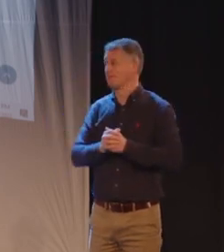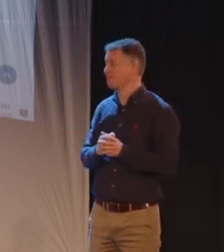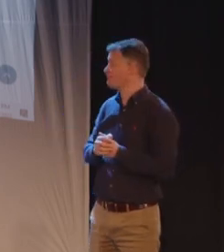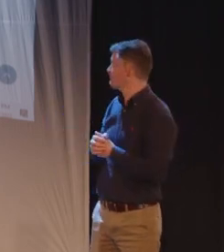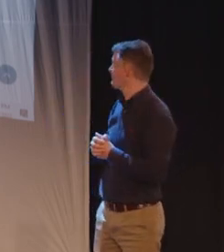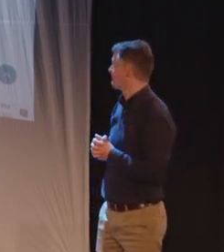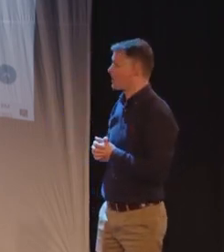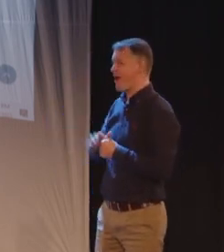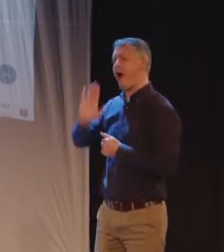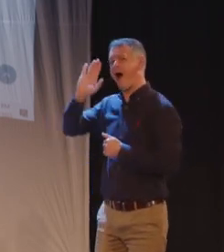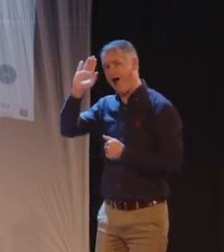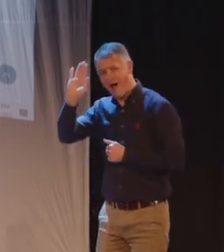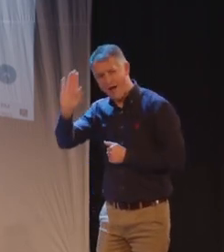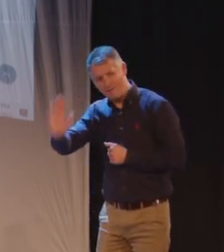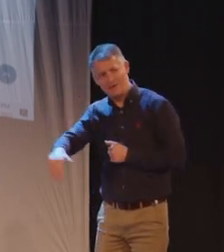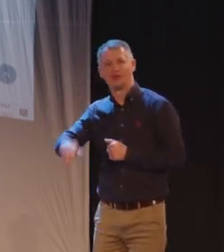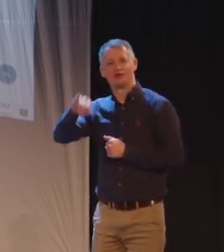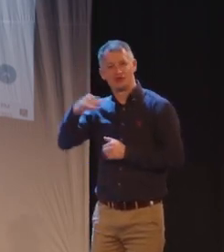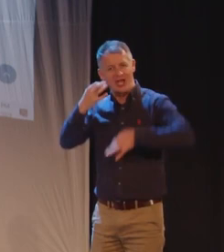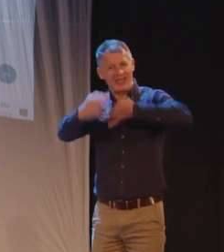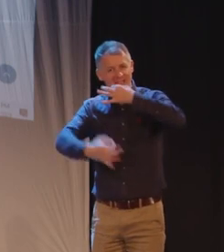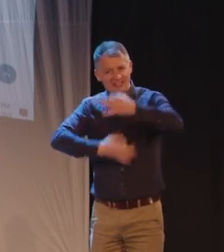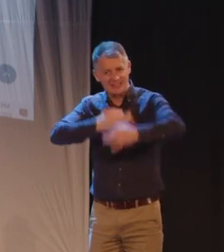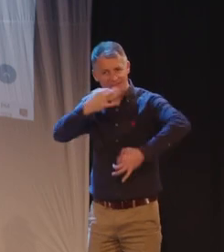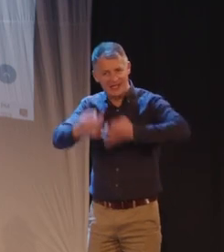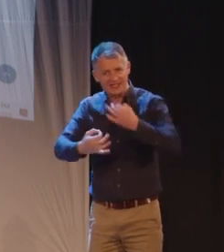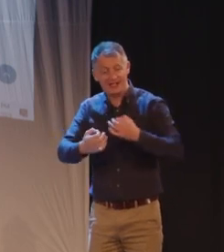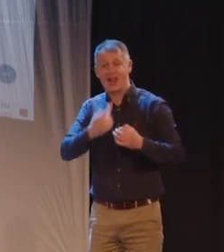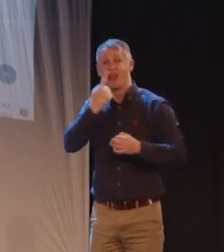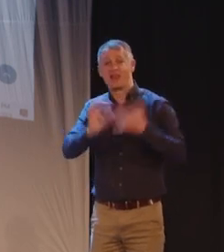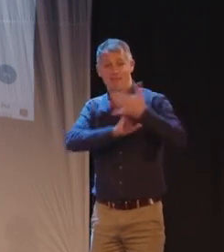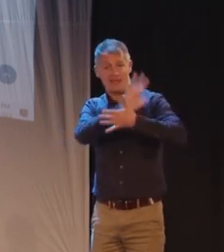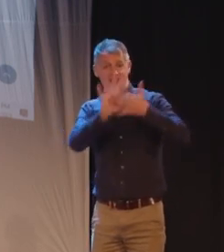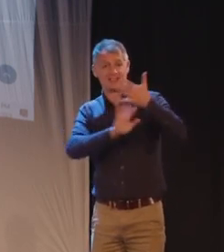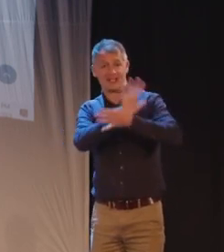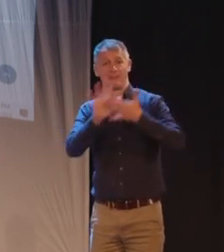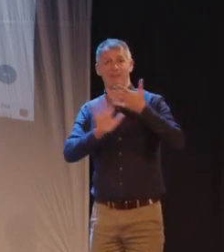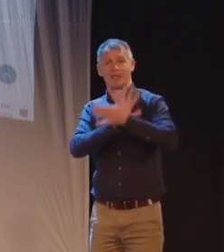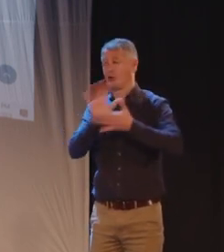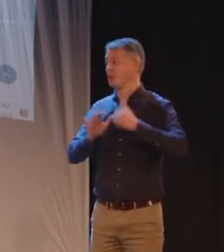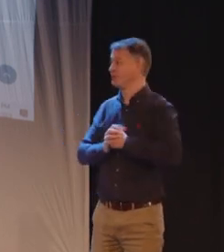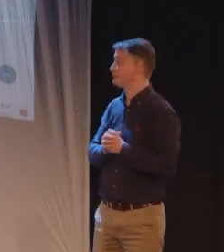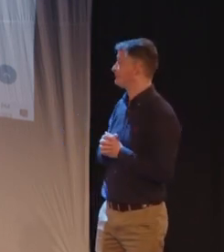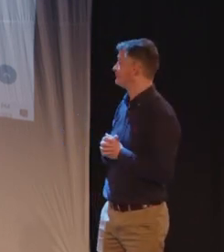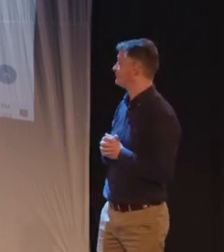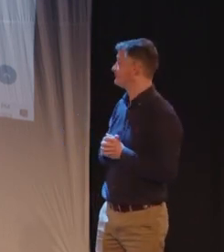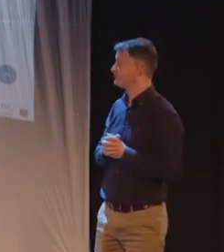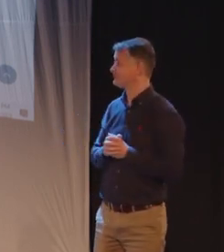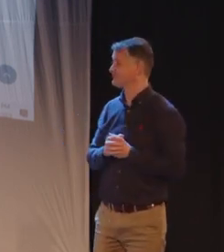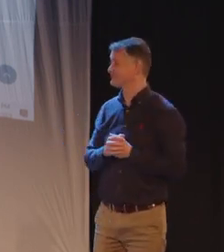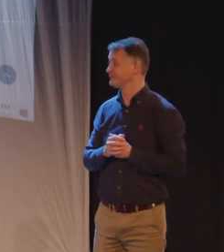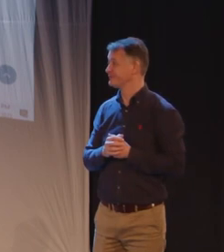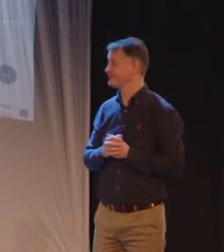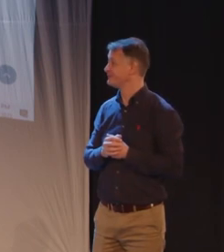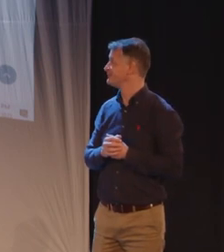Și avem, la fel, și explicațiile în limba semnelor. Aici a vorbit profesorul din mine, a